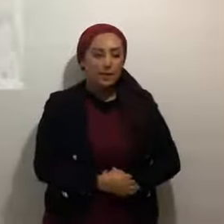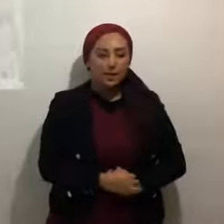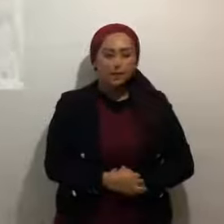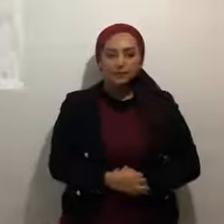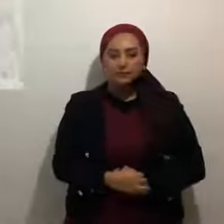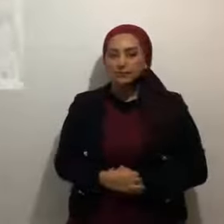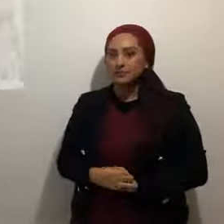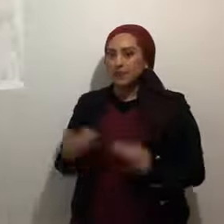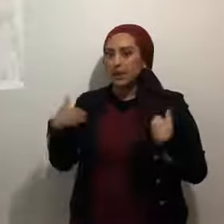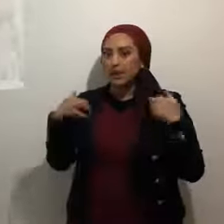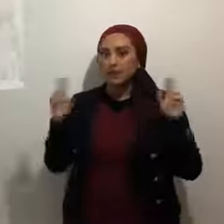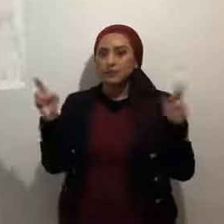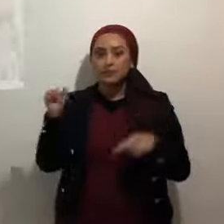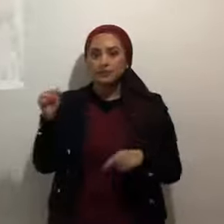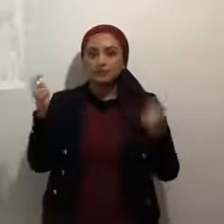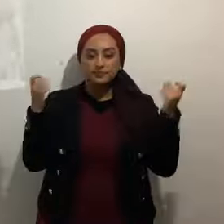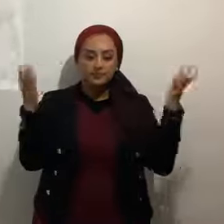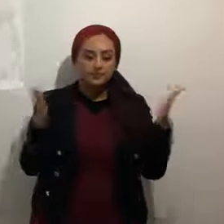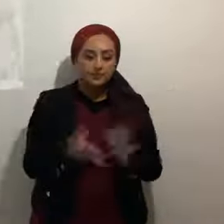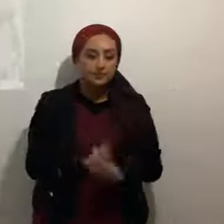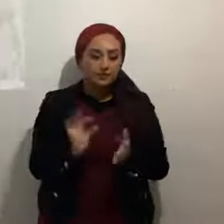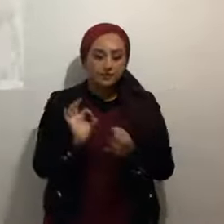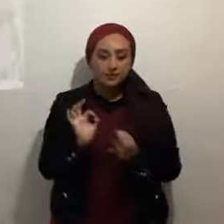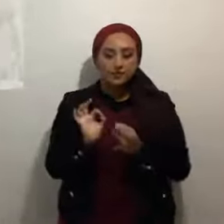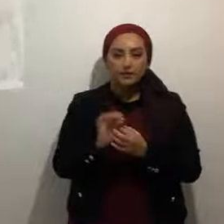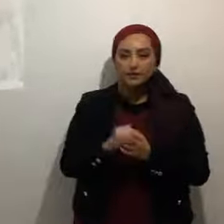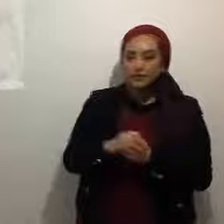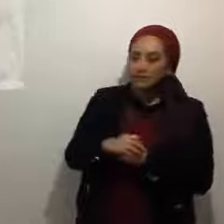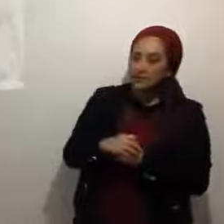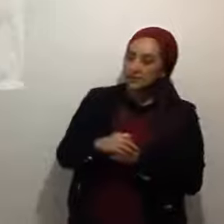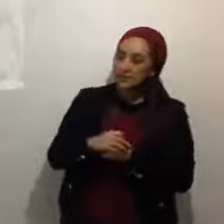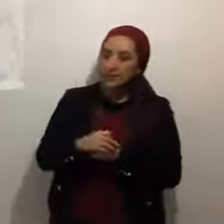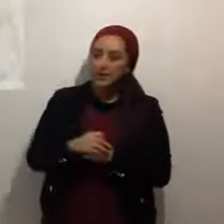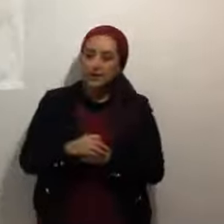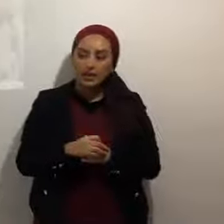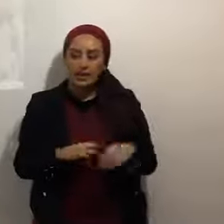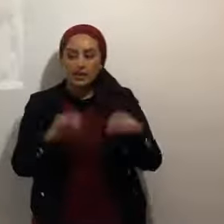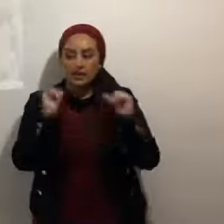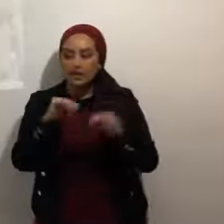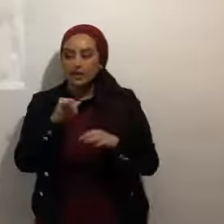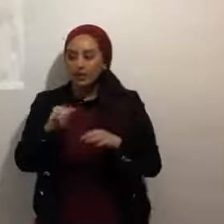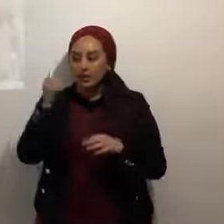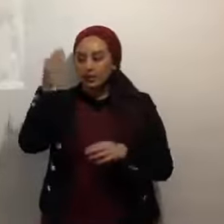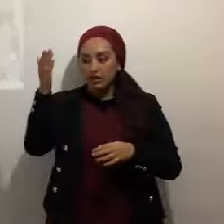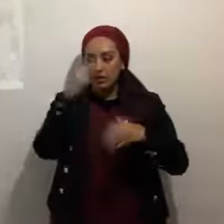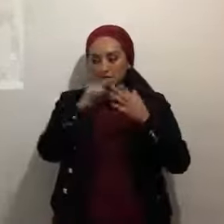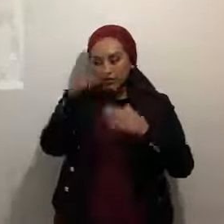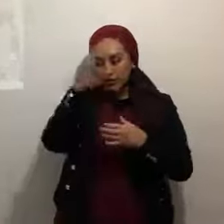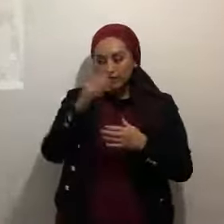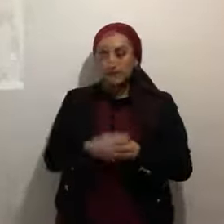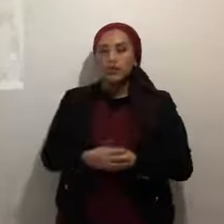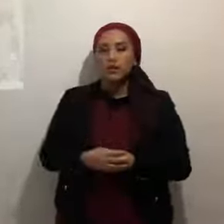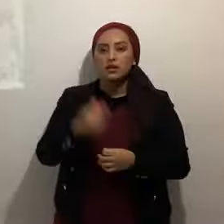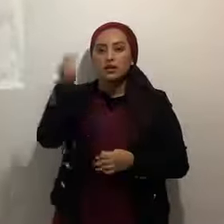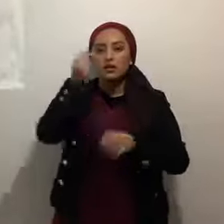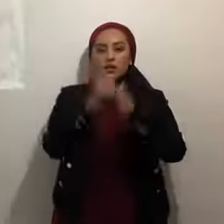¿Ya lo tienen? Aleluya. Perfecto. Bendito es el Abacados. Bereshit 23,